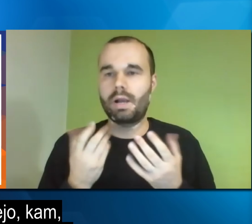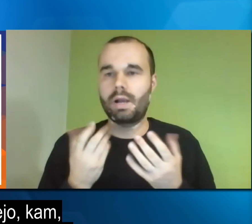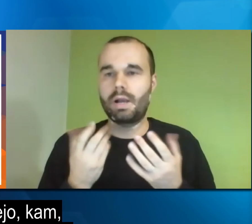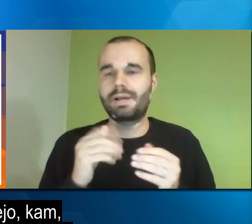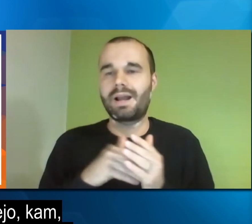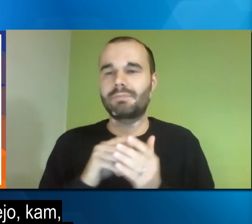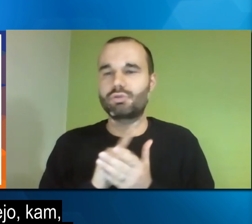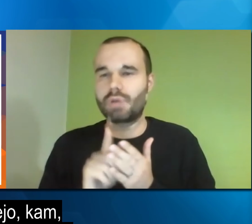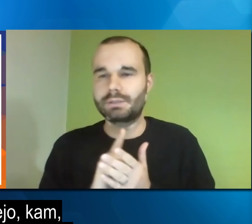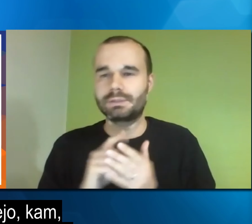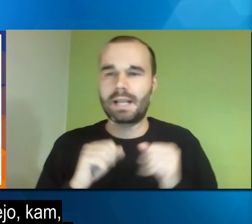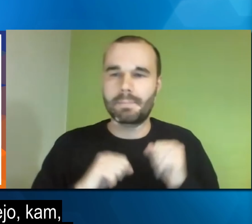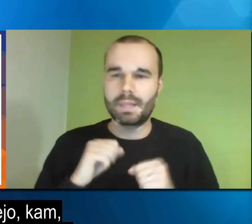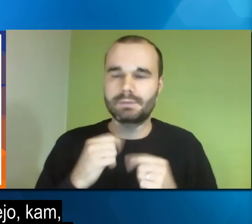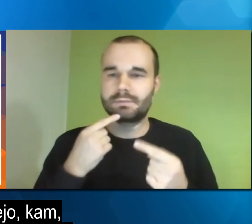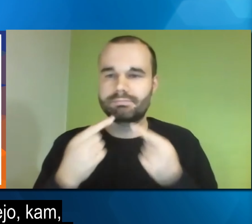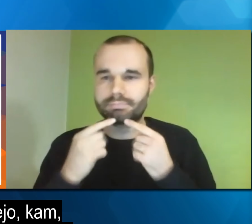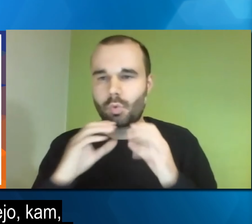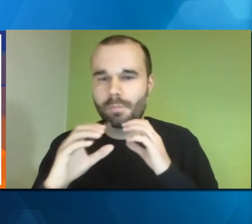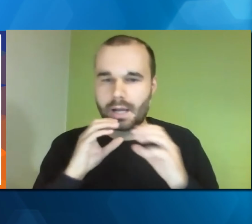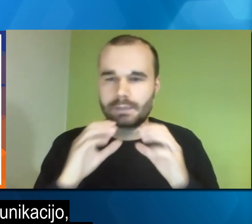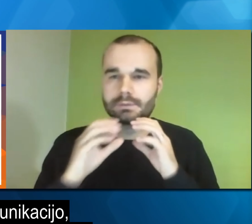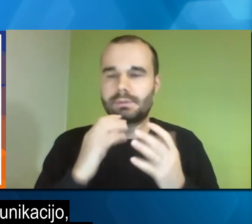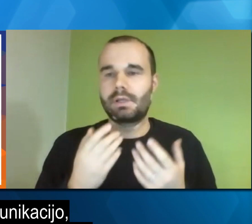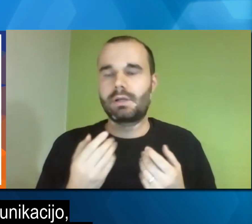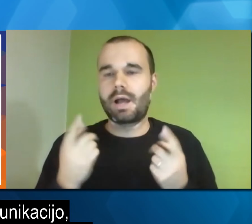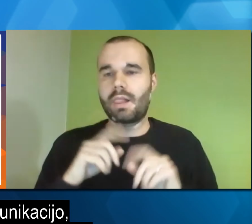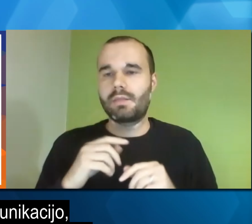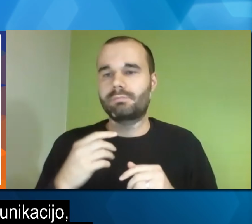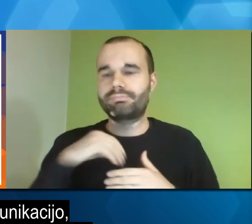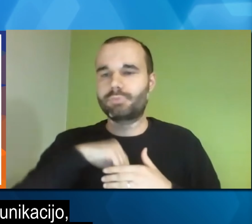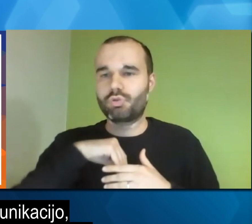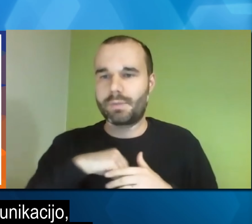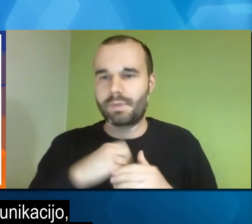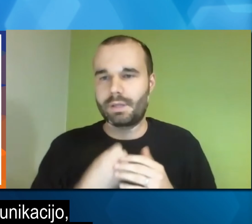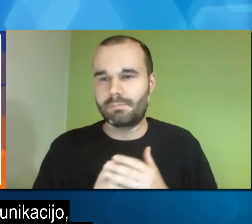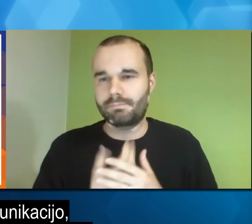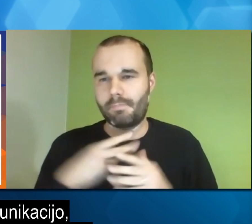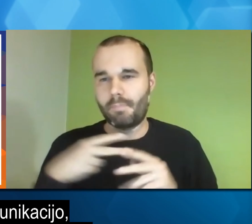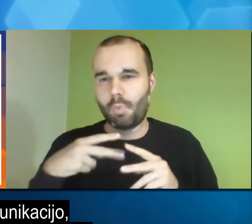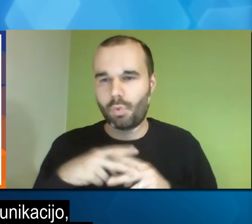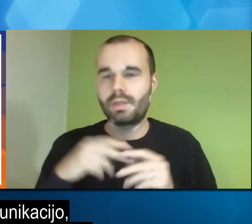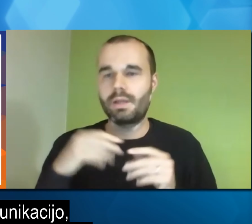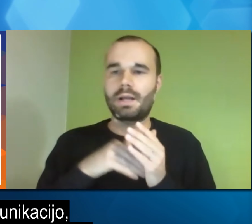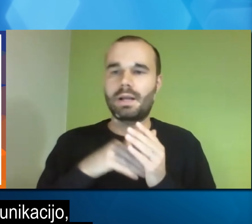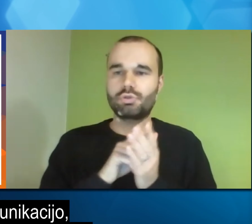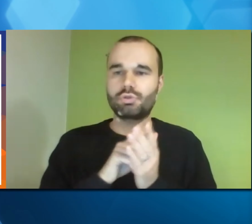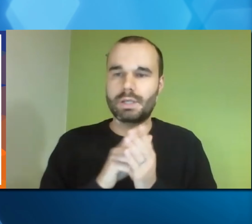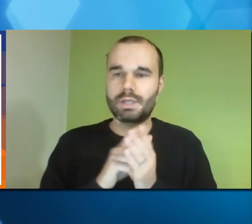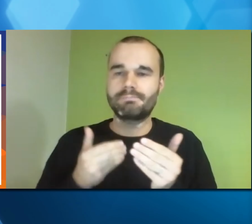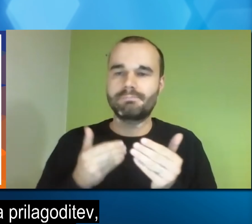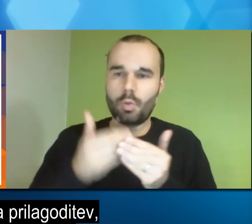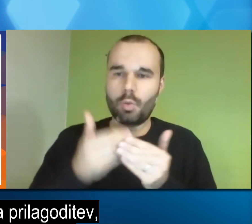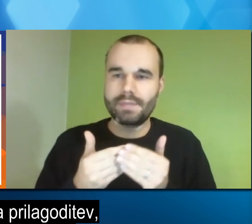Torej tisti, ki ne vejo kam, rabijo čas, rehabilitacijo, pogovor, komunikacijo, morda imajo psihične